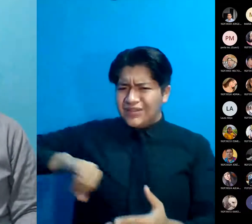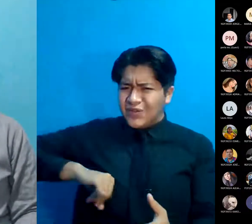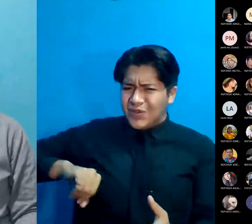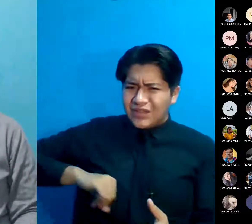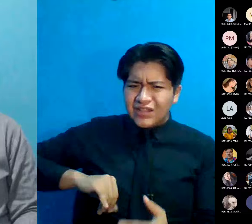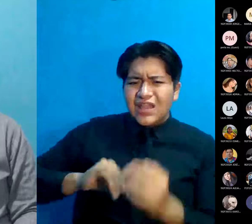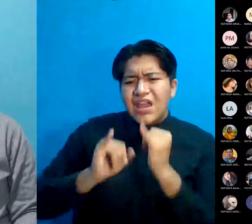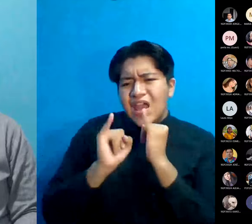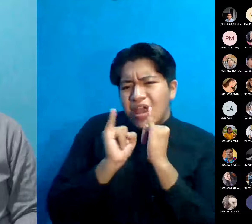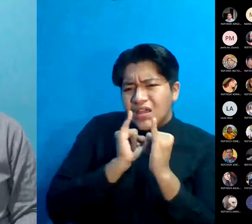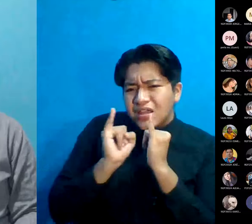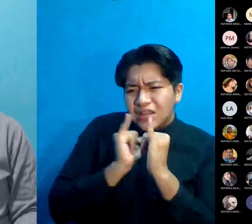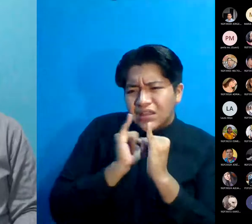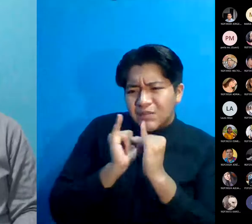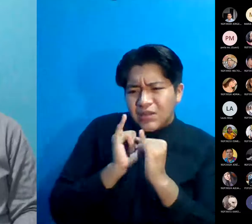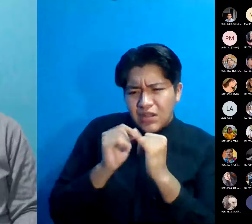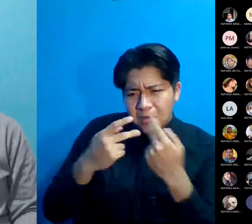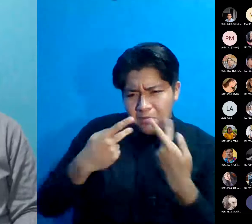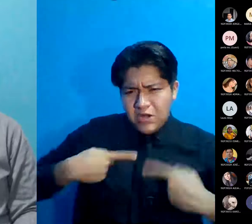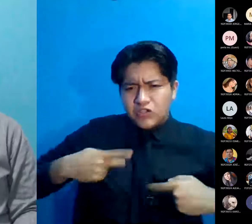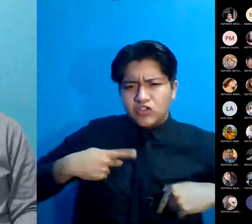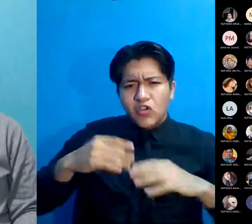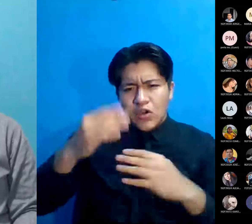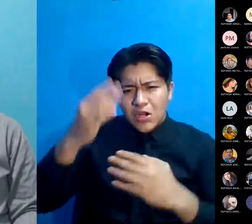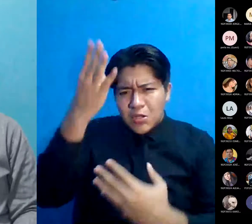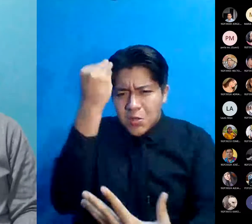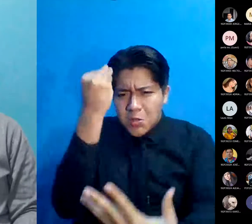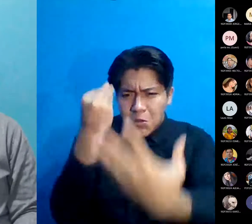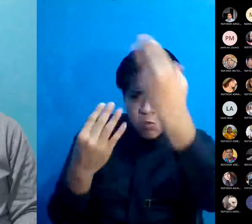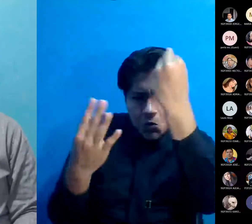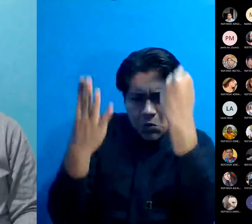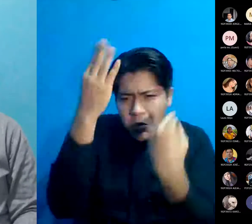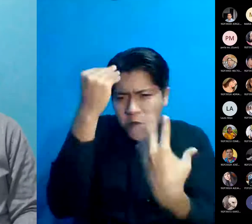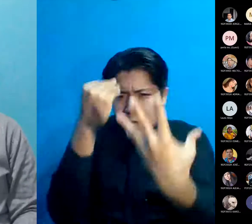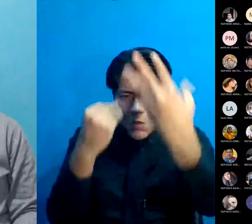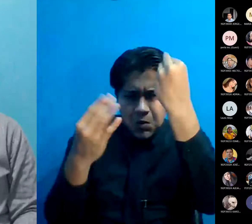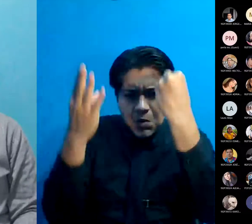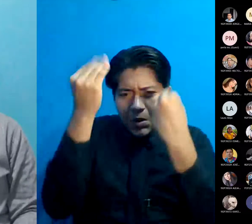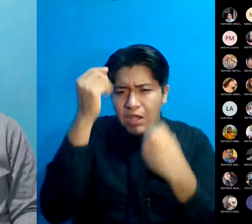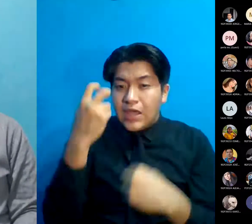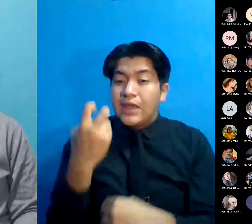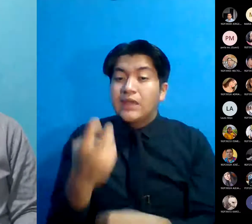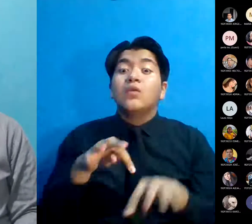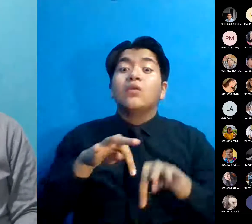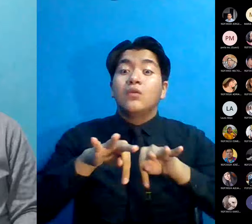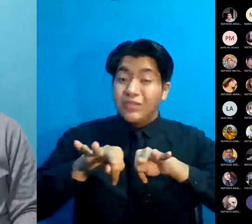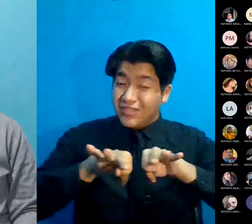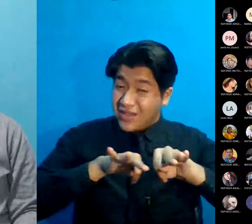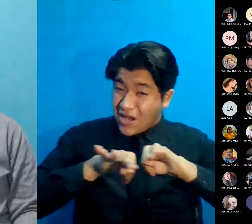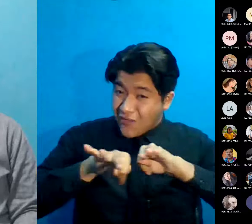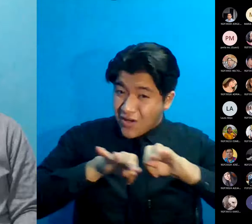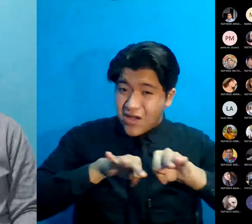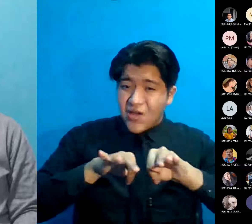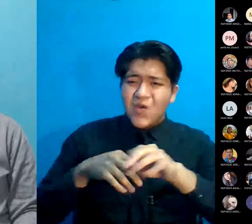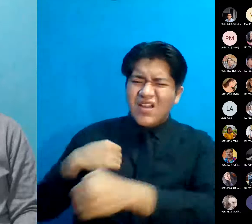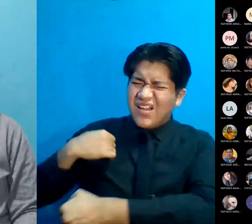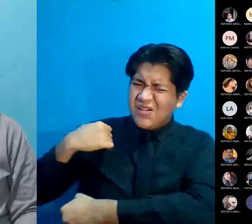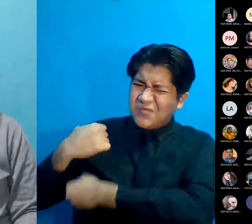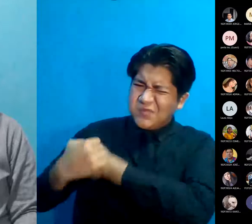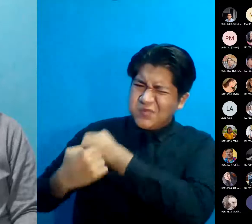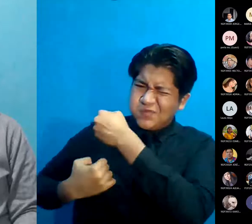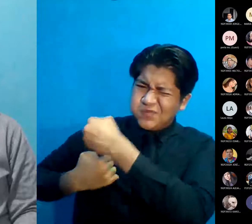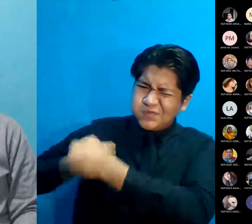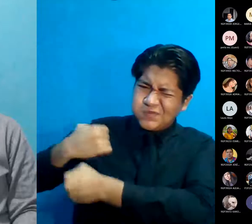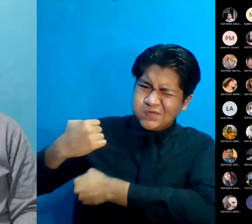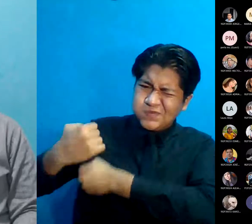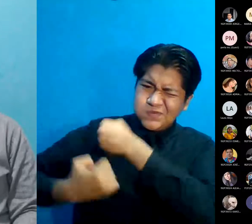un intérprete es una profesión. El ser intérprete lleva años de formación, años